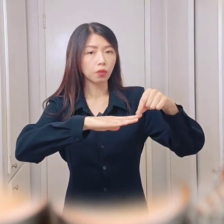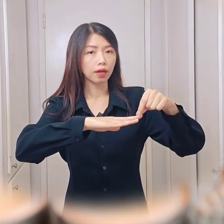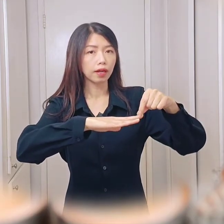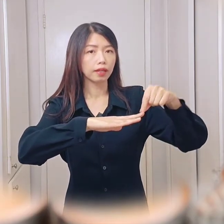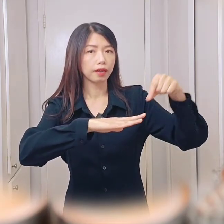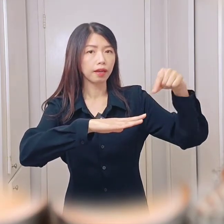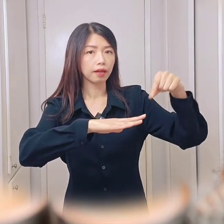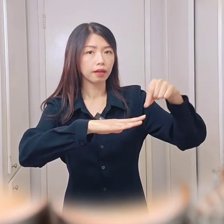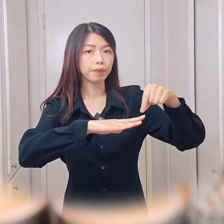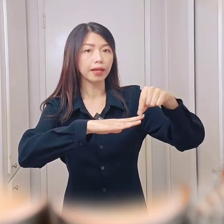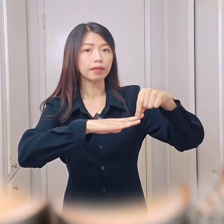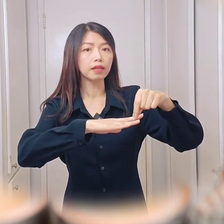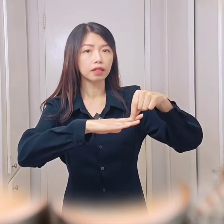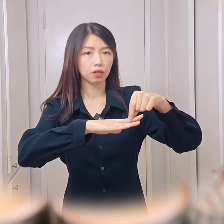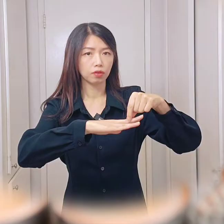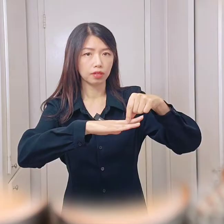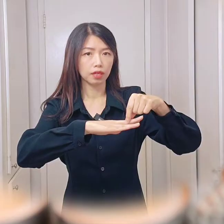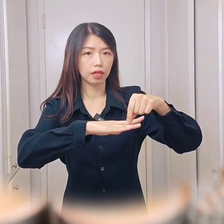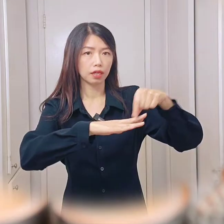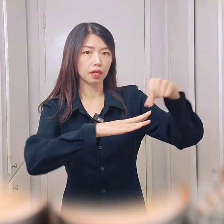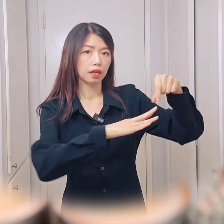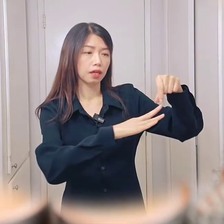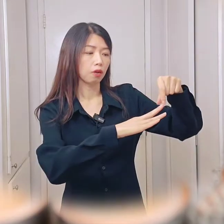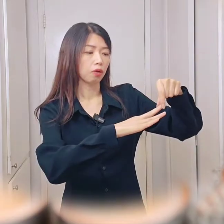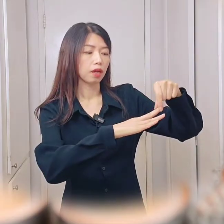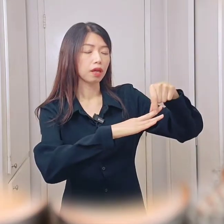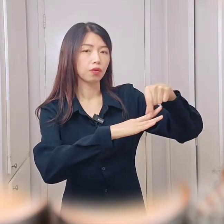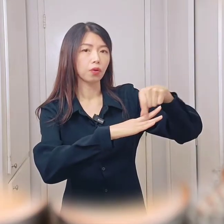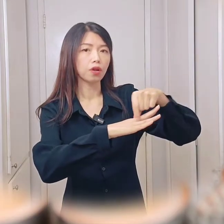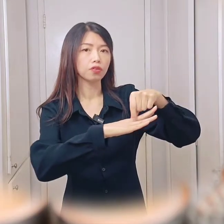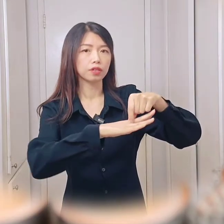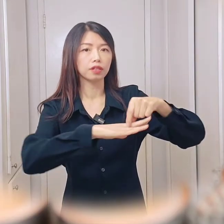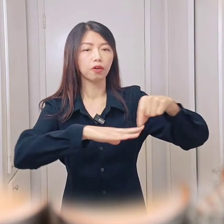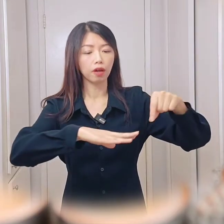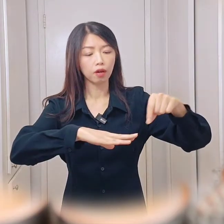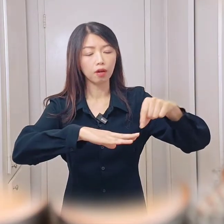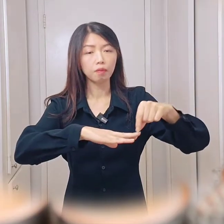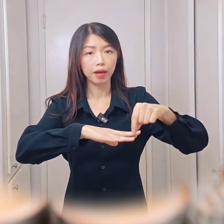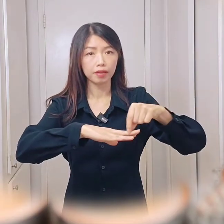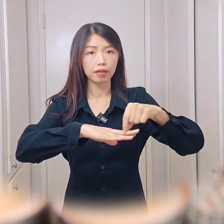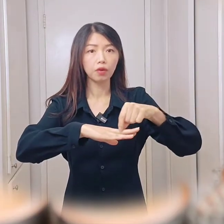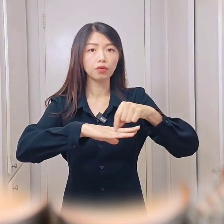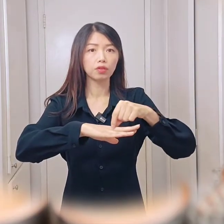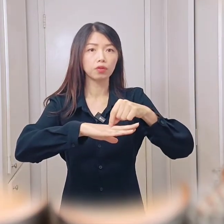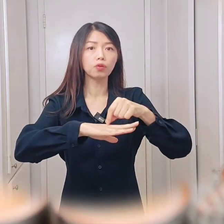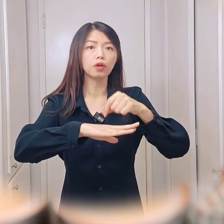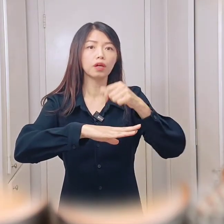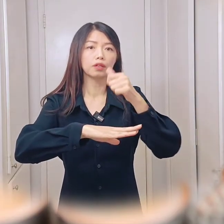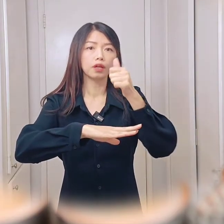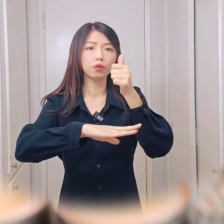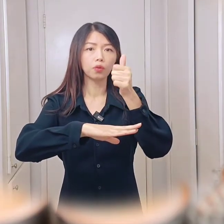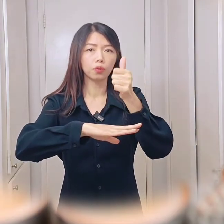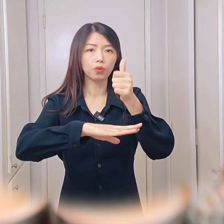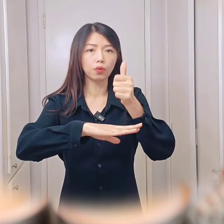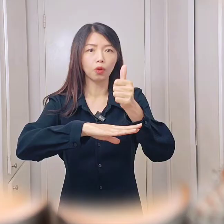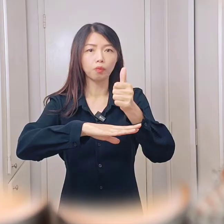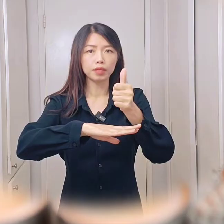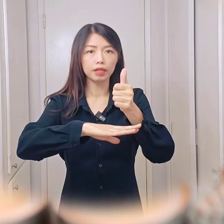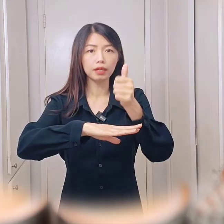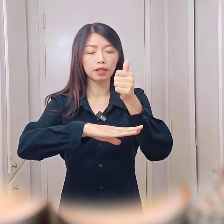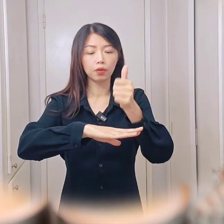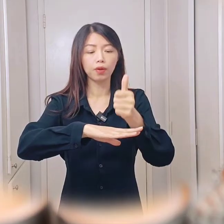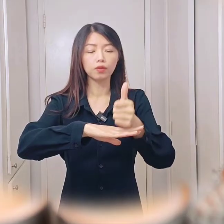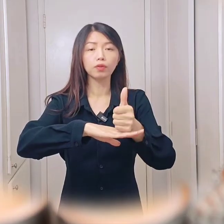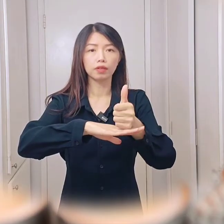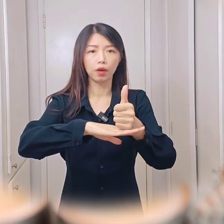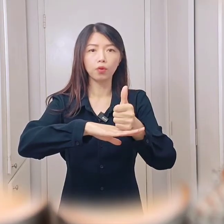이 손가락 하나에 반지를 끼우듯이 이렇게 위로 올려주시는 거예요. 반지 끼워주시고 그대로 오른손